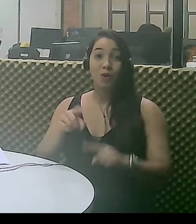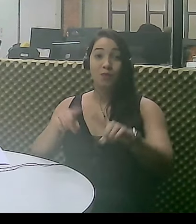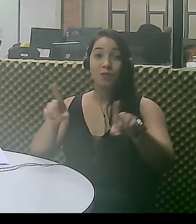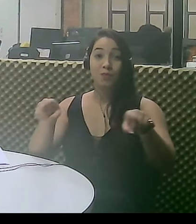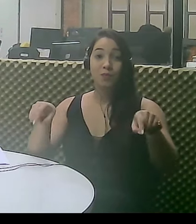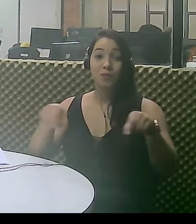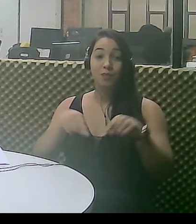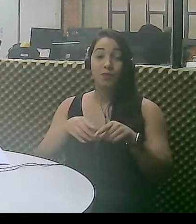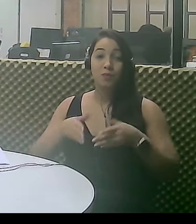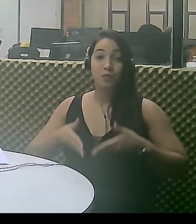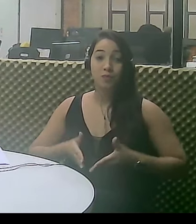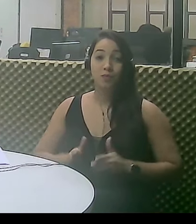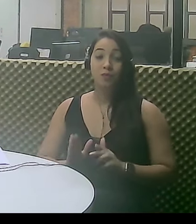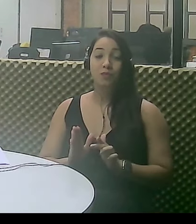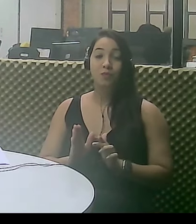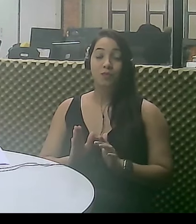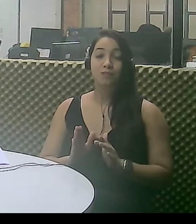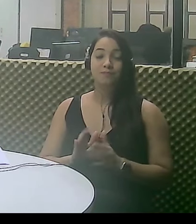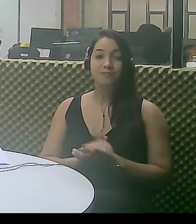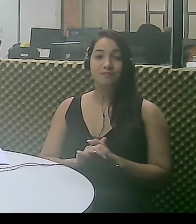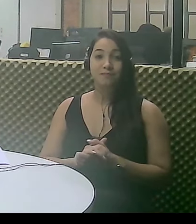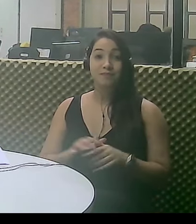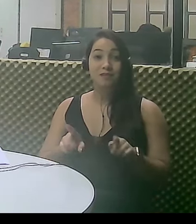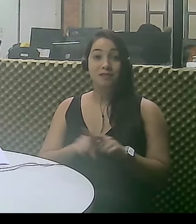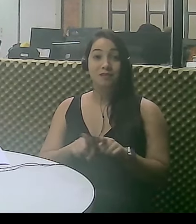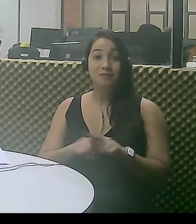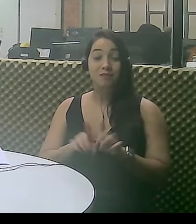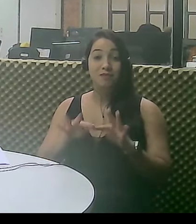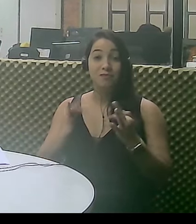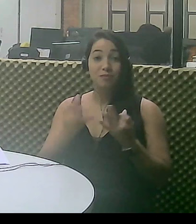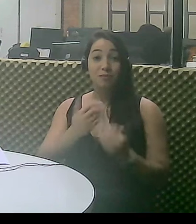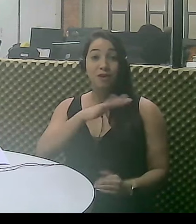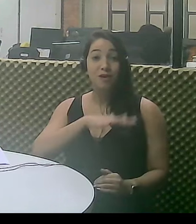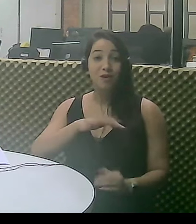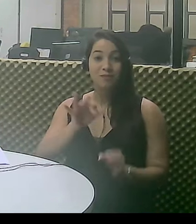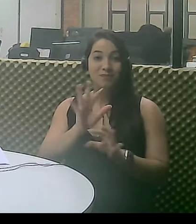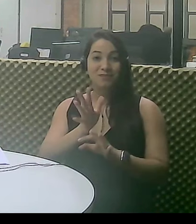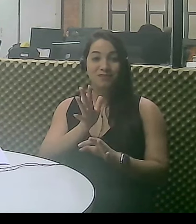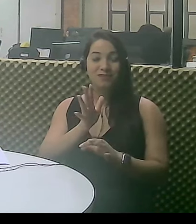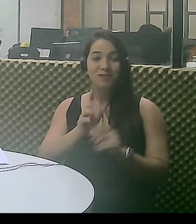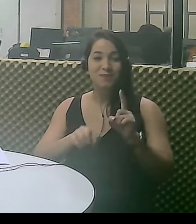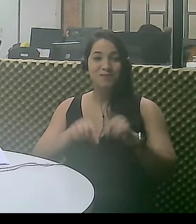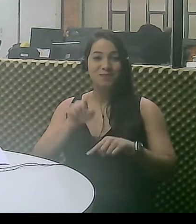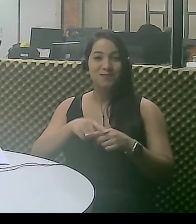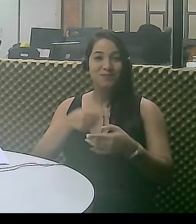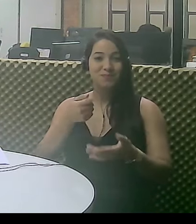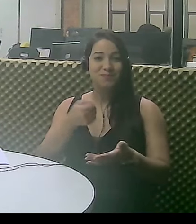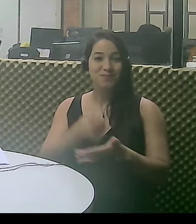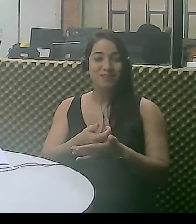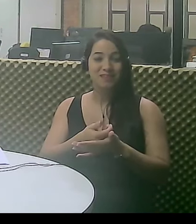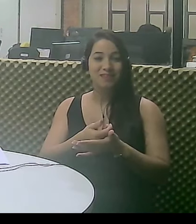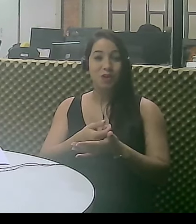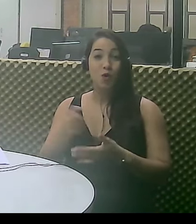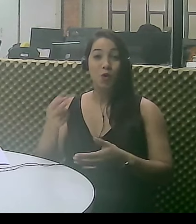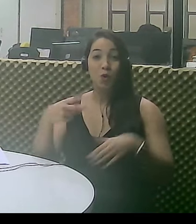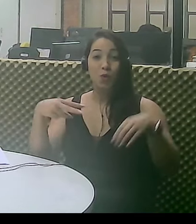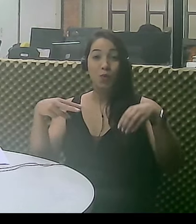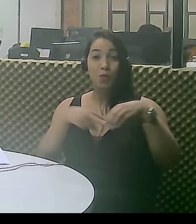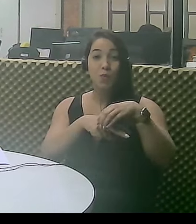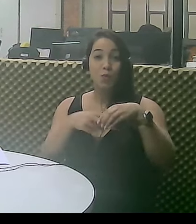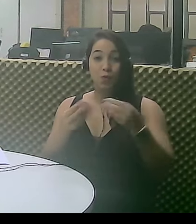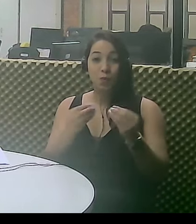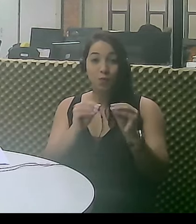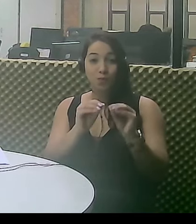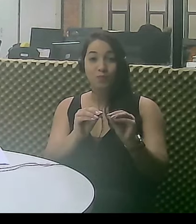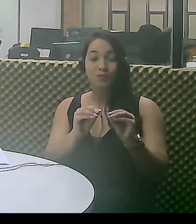área de obstetrícia para a realização de partos. A ala da família já está pronta. Os equipamentos já foram comprados e o novo tomógrafo